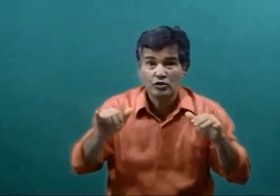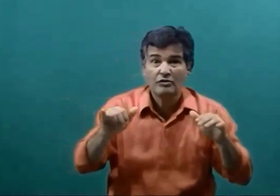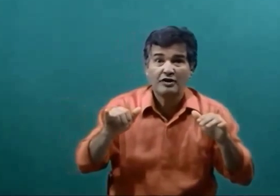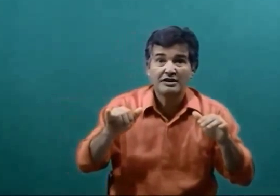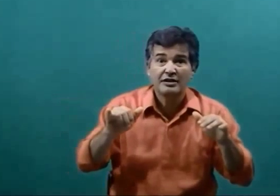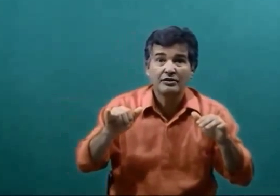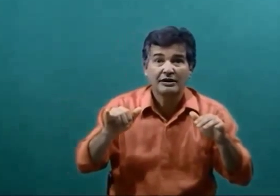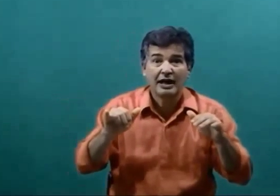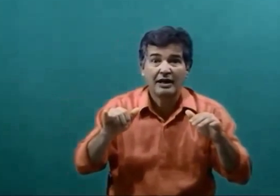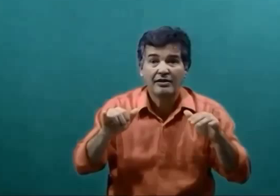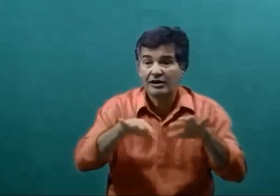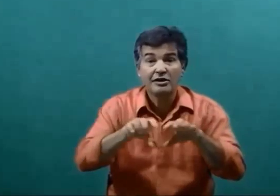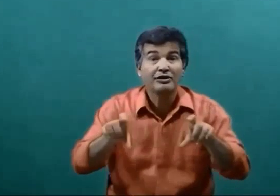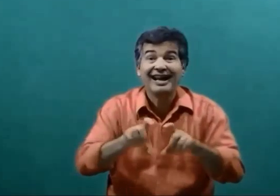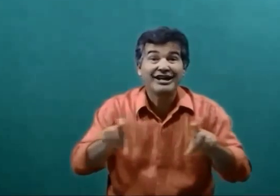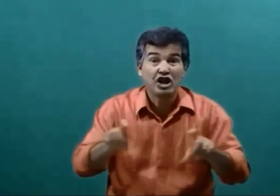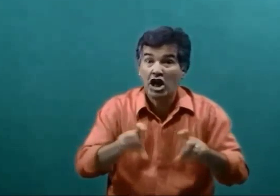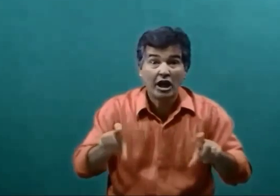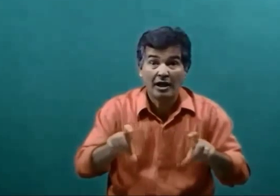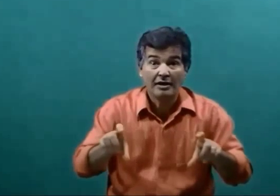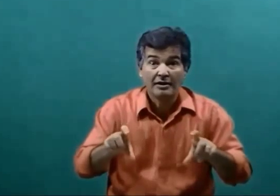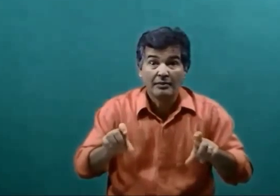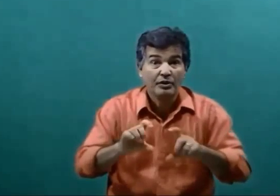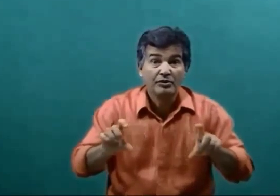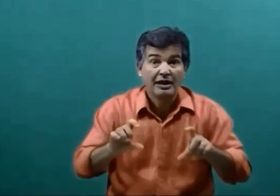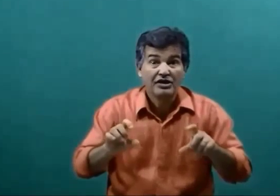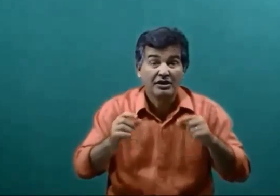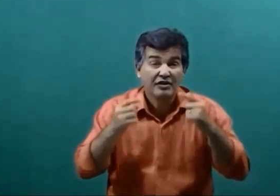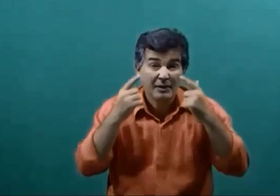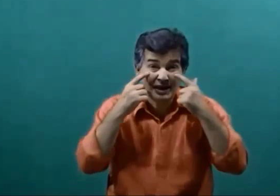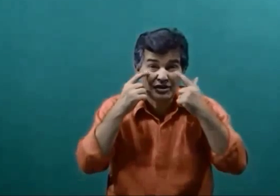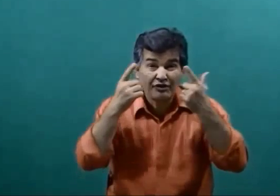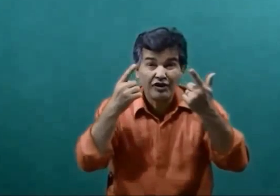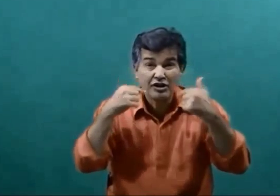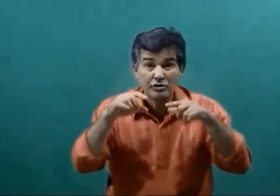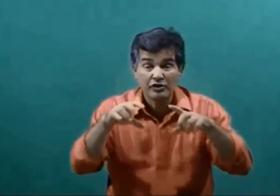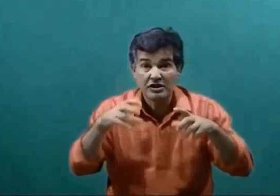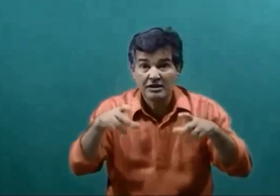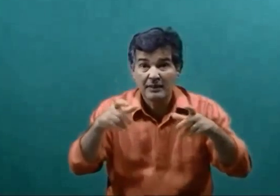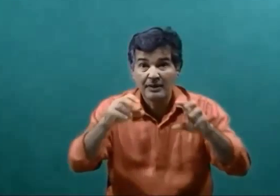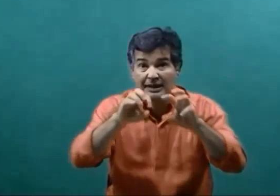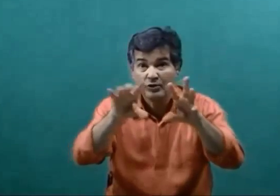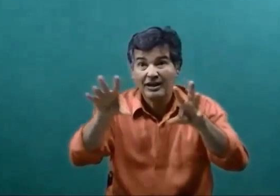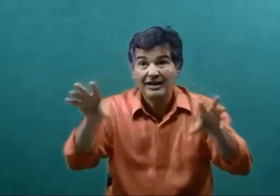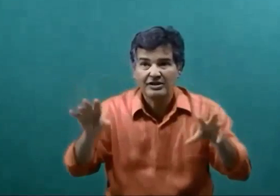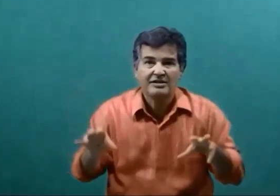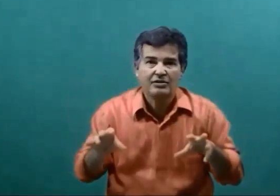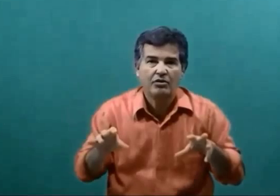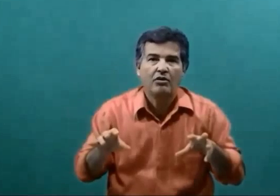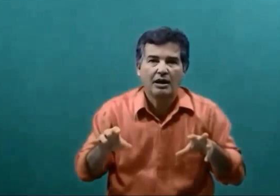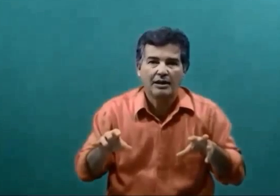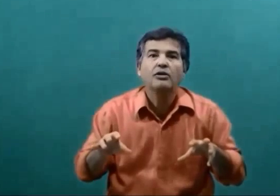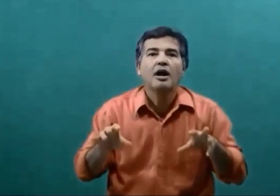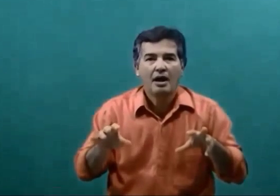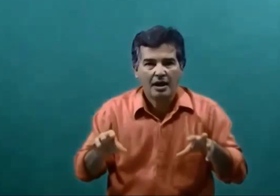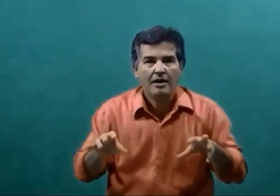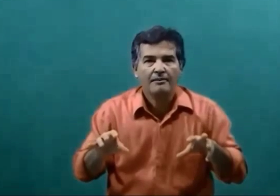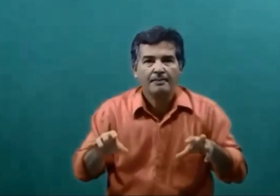estão fazendo na internet. Eles não têm legenda. Por não ter legenda, fica mais difícil você interpretar do que ele está sendo colocado.